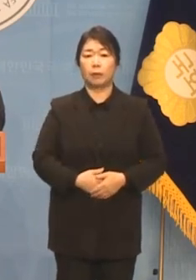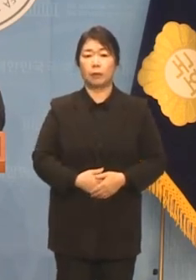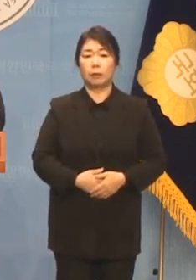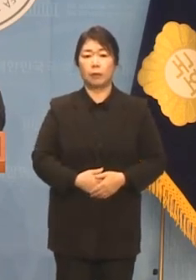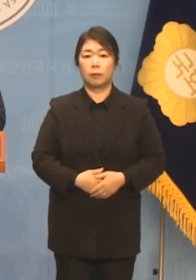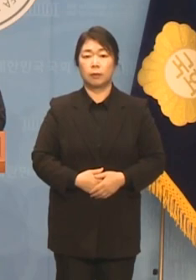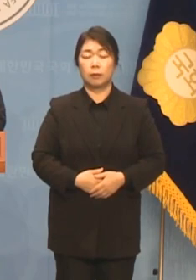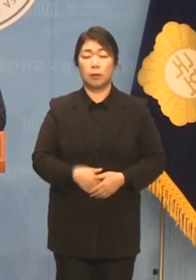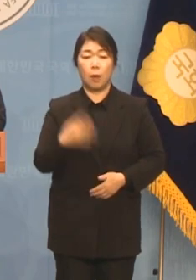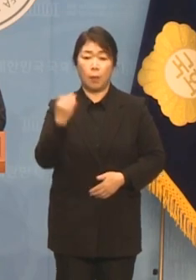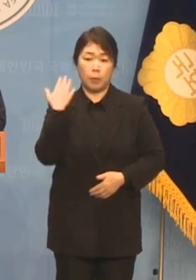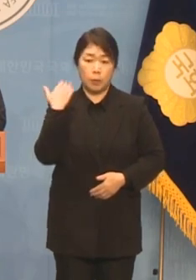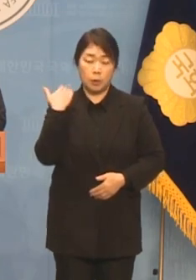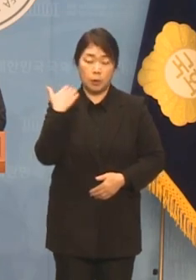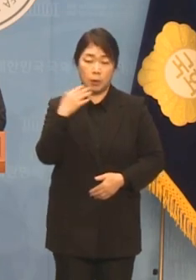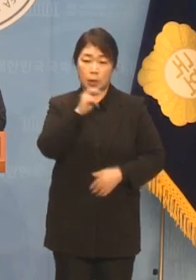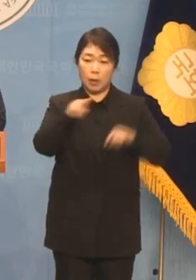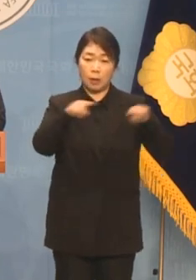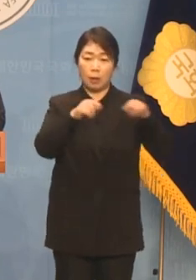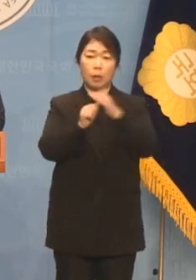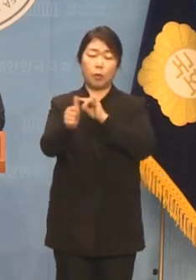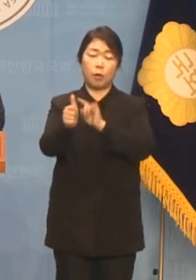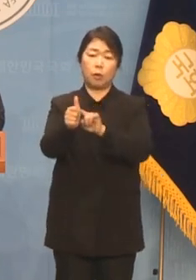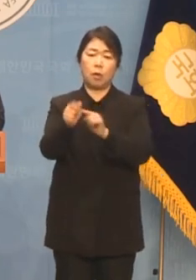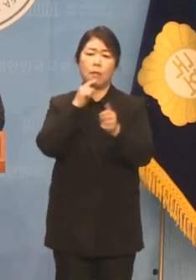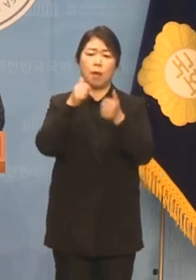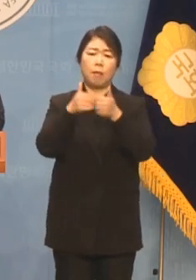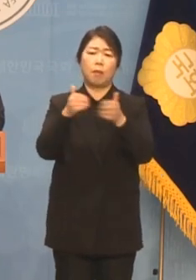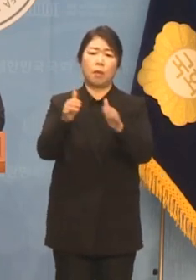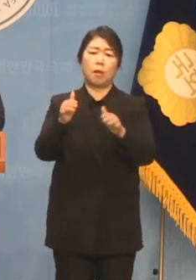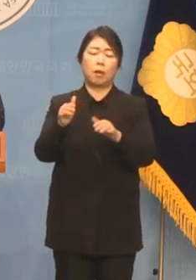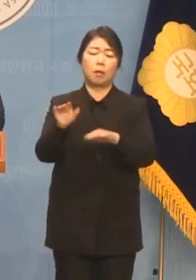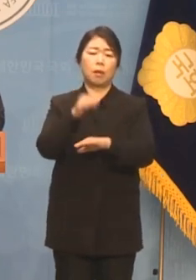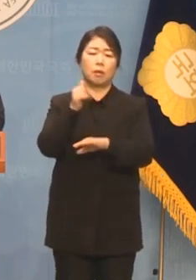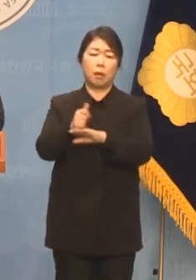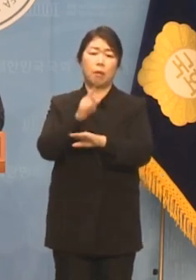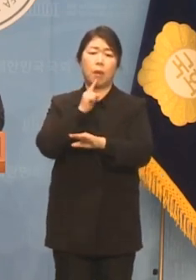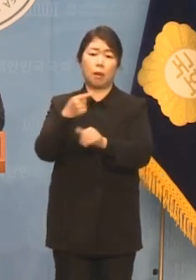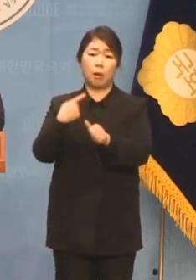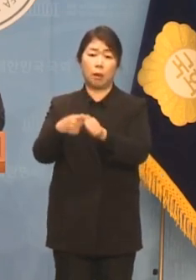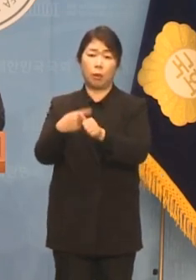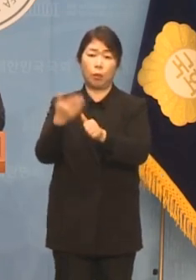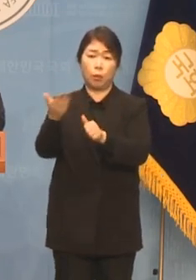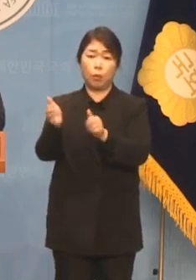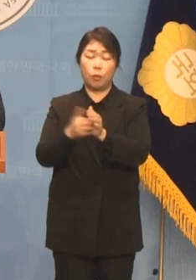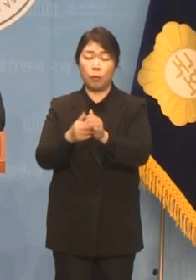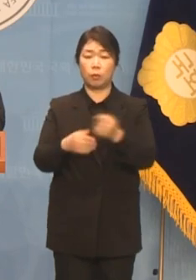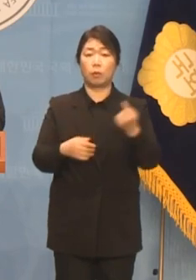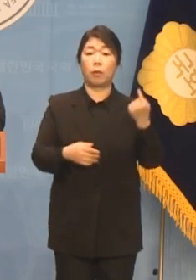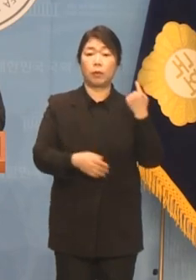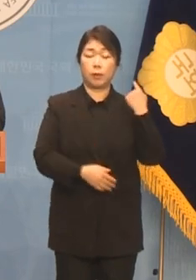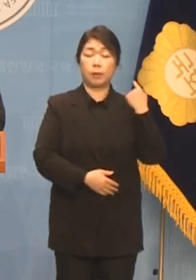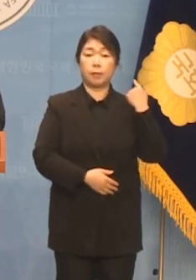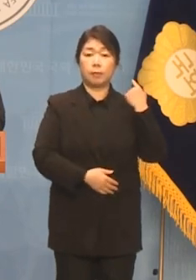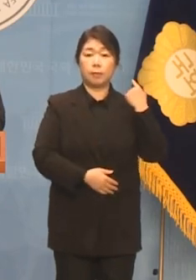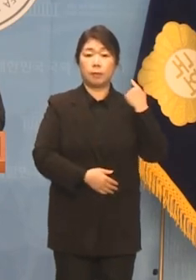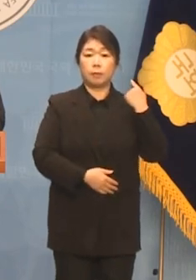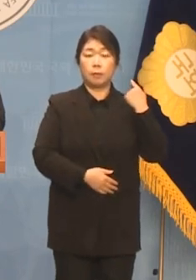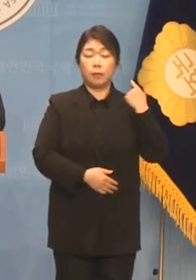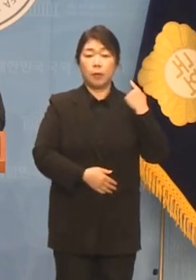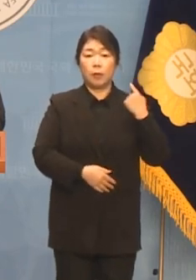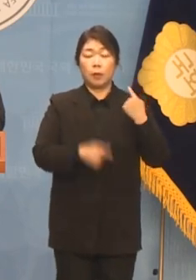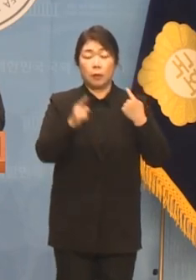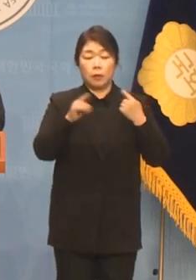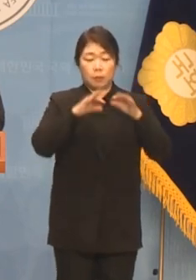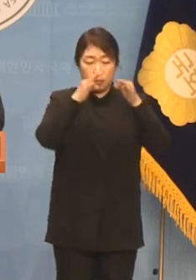며칠 전 야당 대표를 막말 대장이라고 하고 바로 어제는 반명 교사로